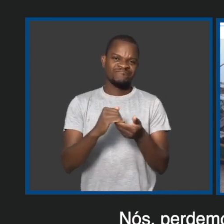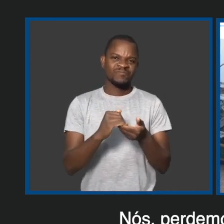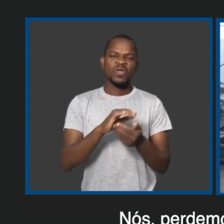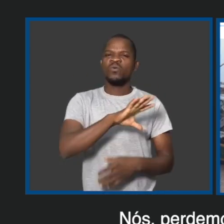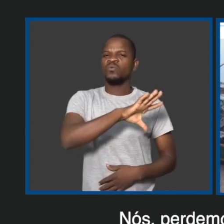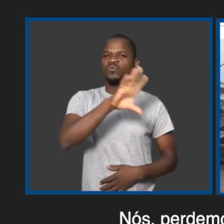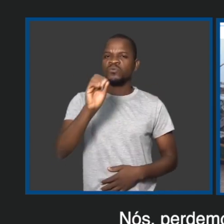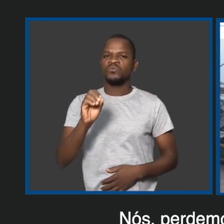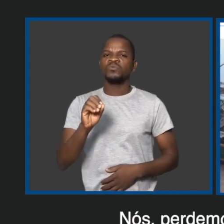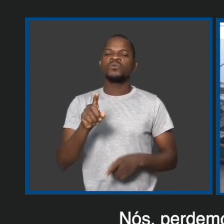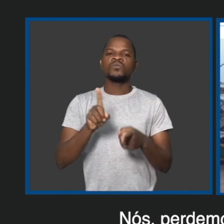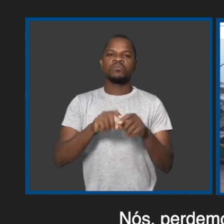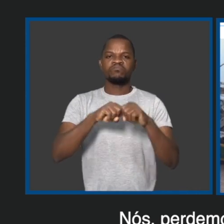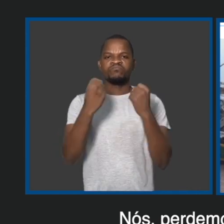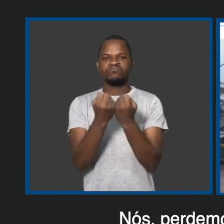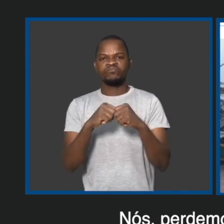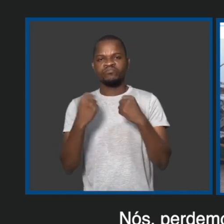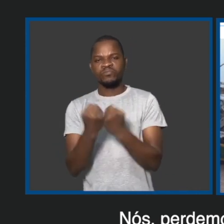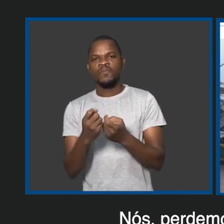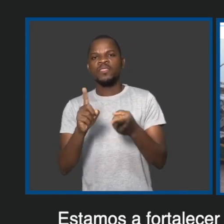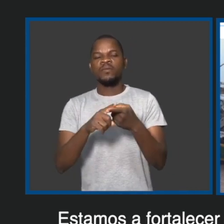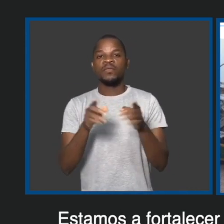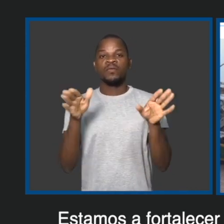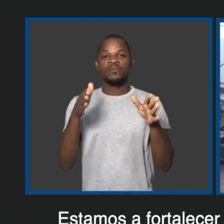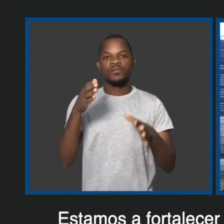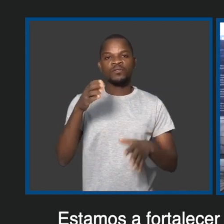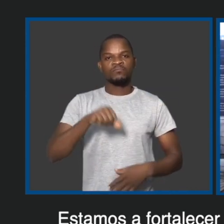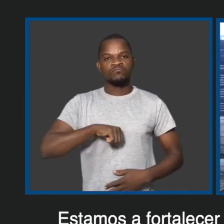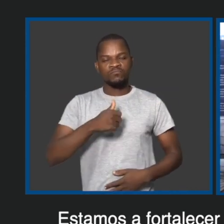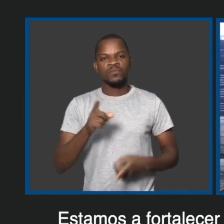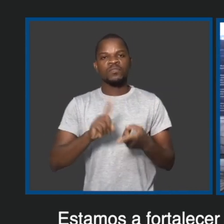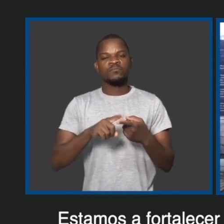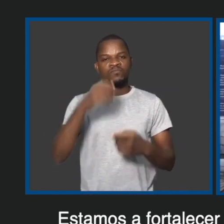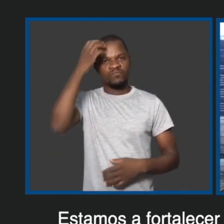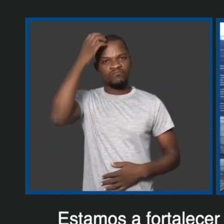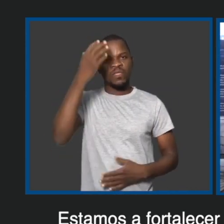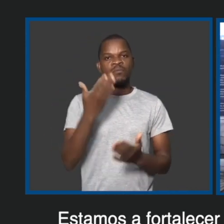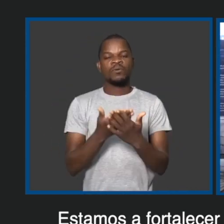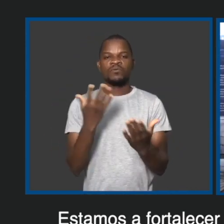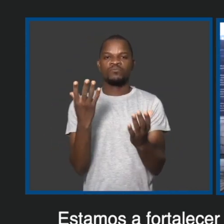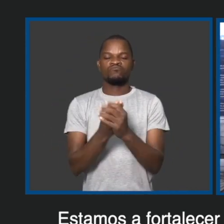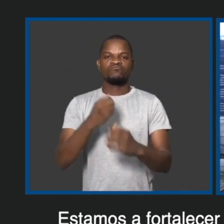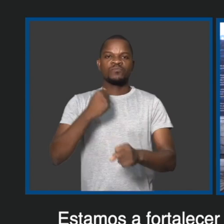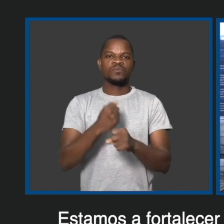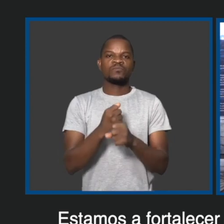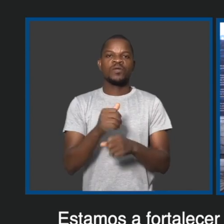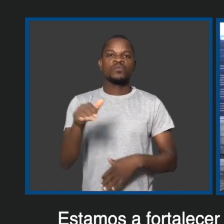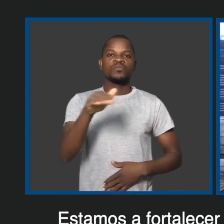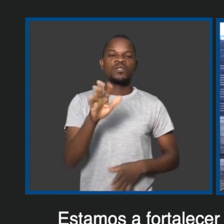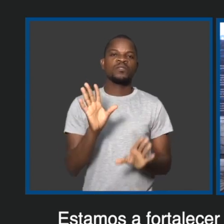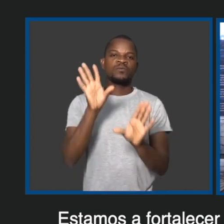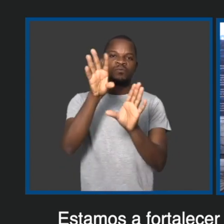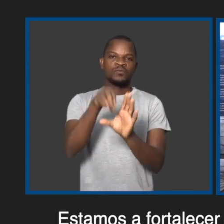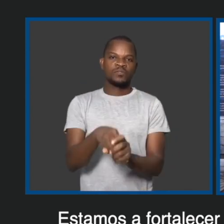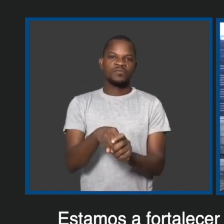Nós perdemos muito quando não incluímos a pessoa com deficiência. Estamos a fortalecer a nossa parceria com todos, a